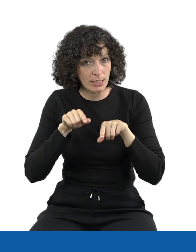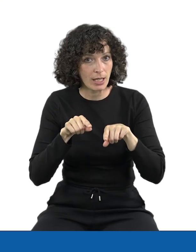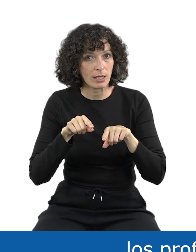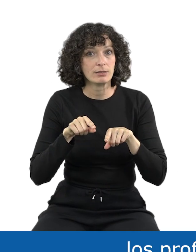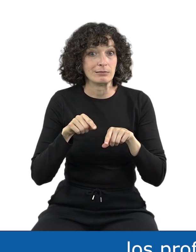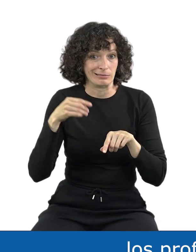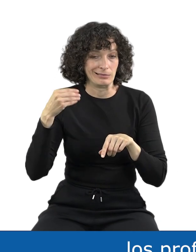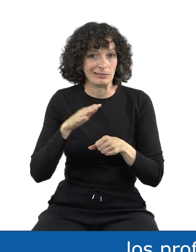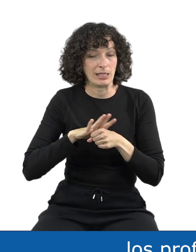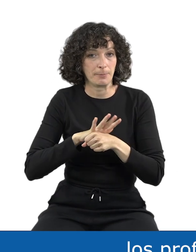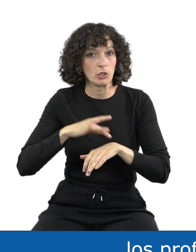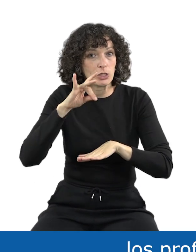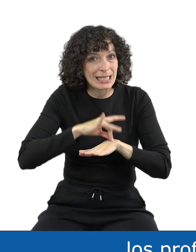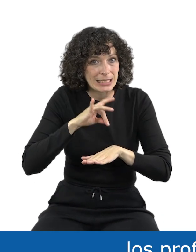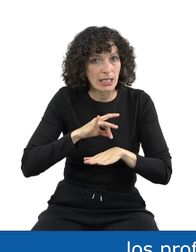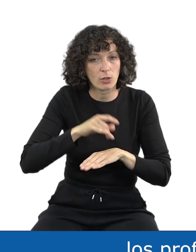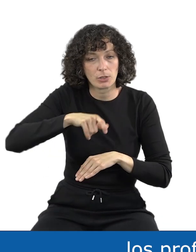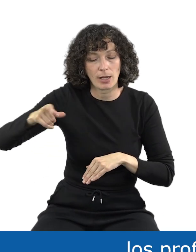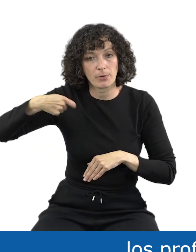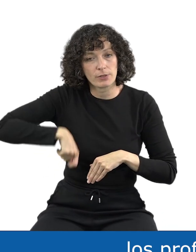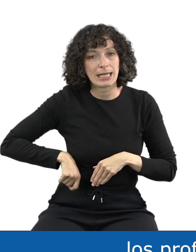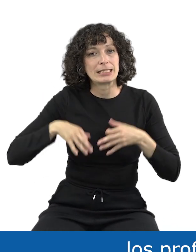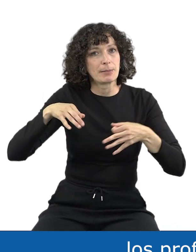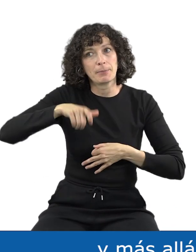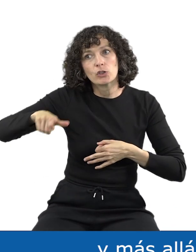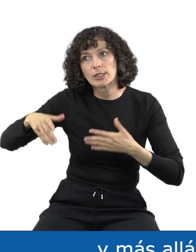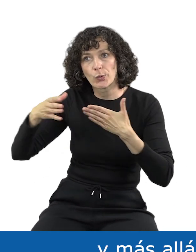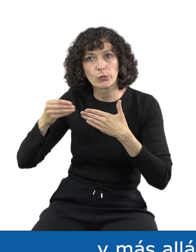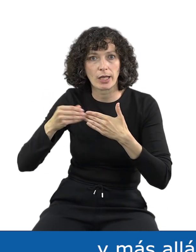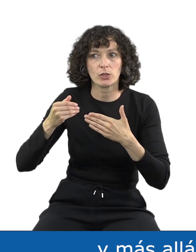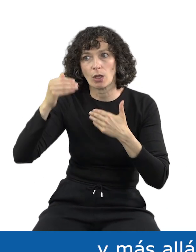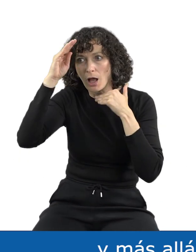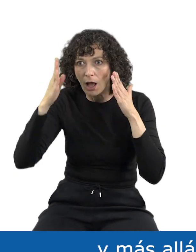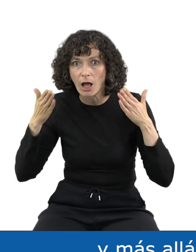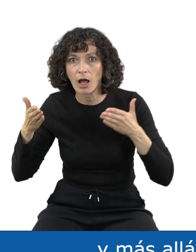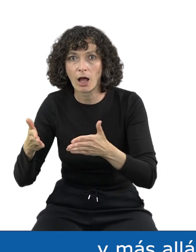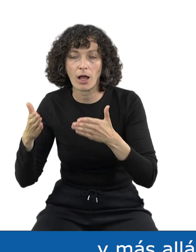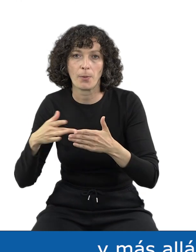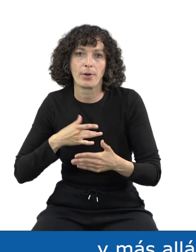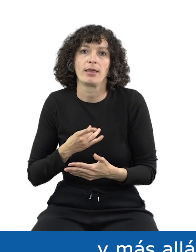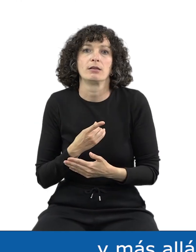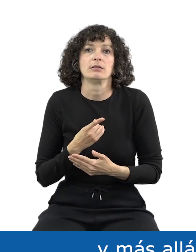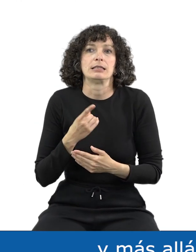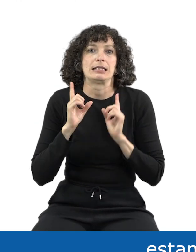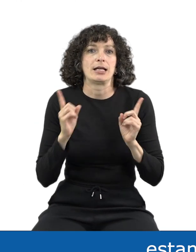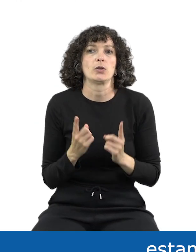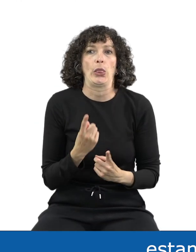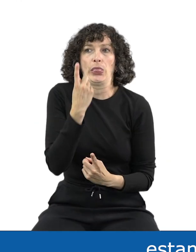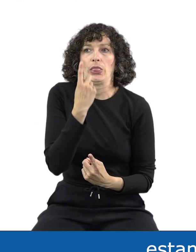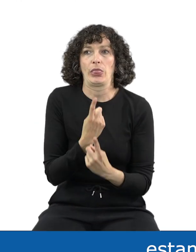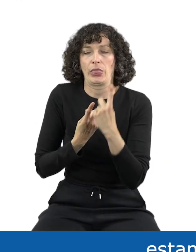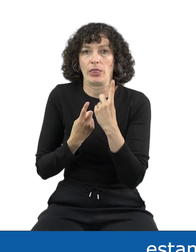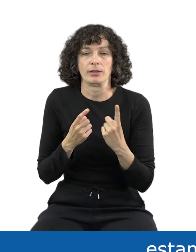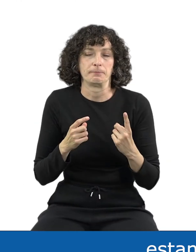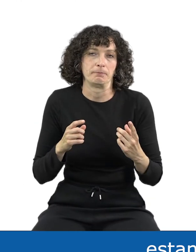la sanidad pues, los profesionales siempre se preocupan por los pacientes y bueno, más allá de que pueda existir algún caso puntual,